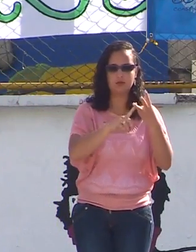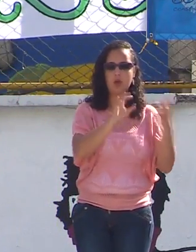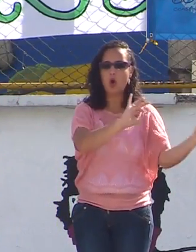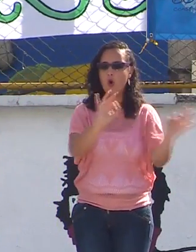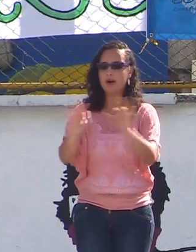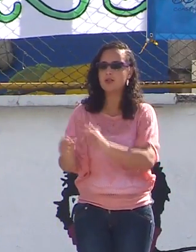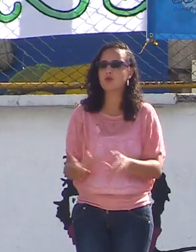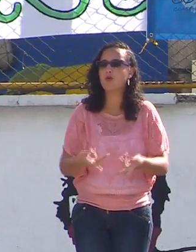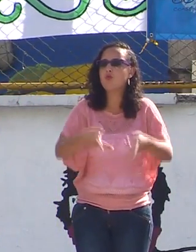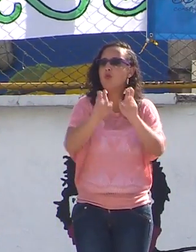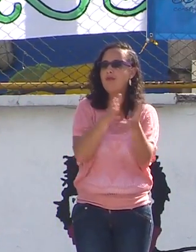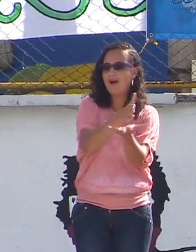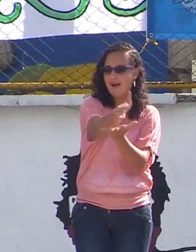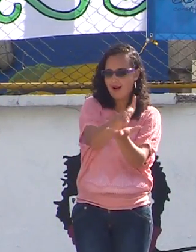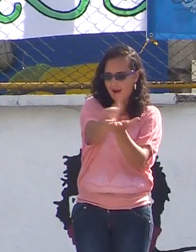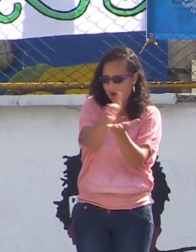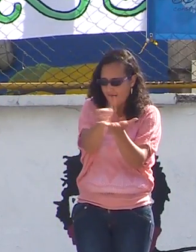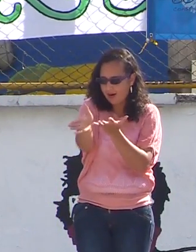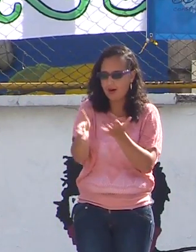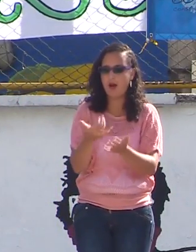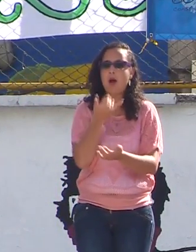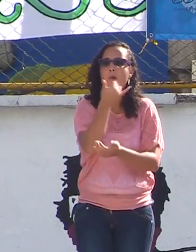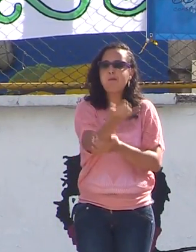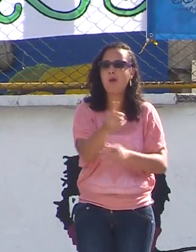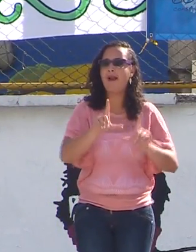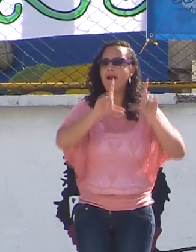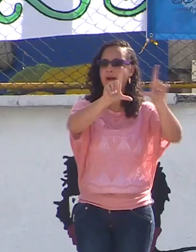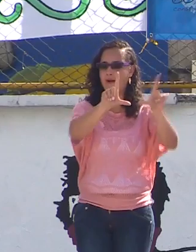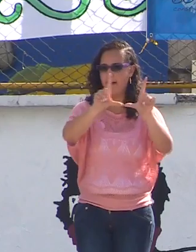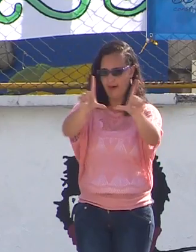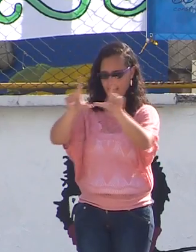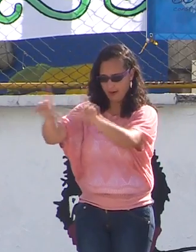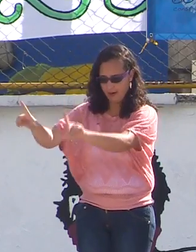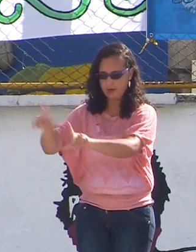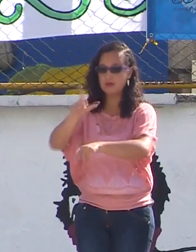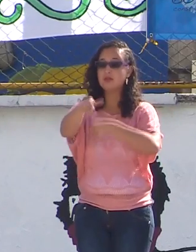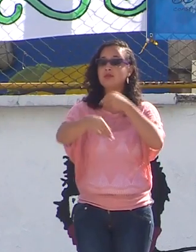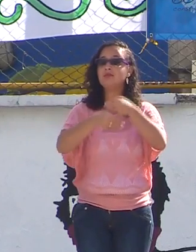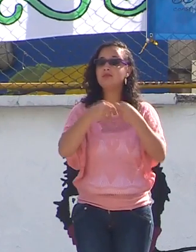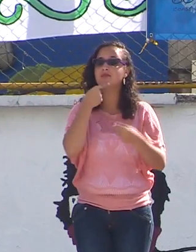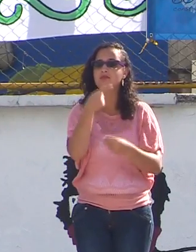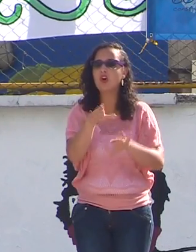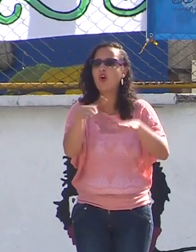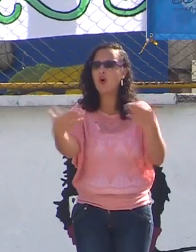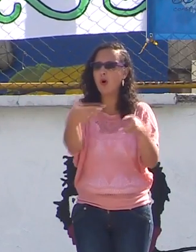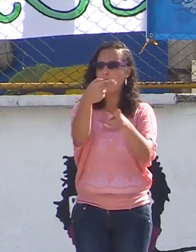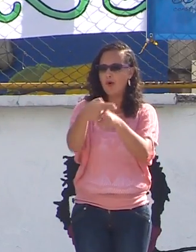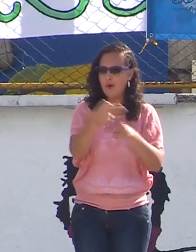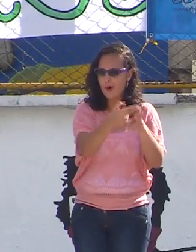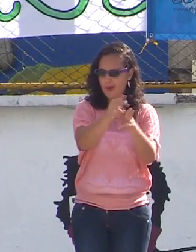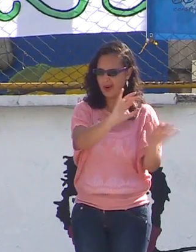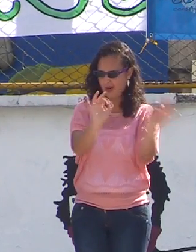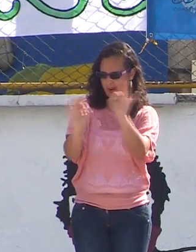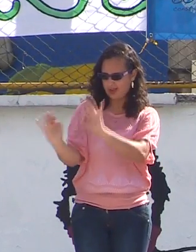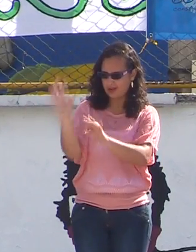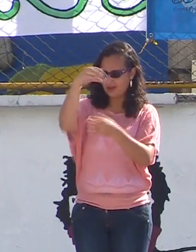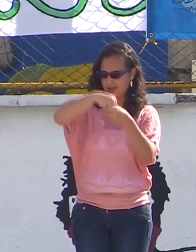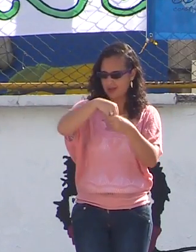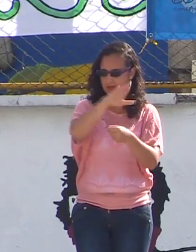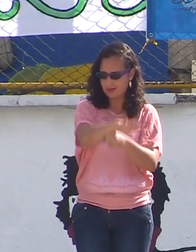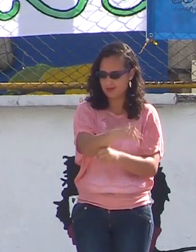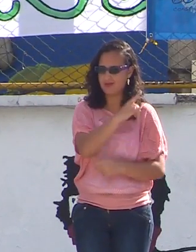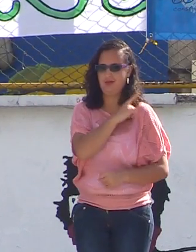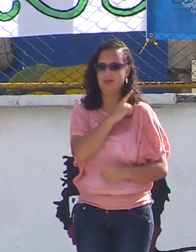académicos, expedir los correspondientes títulos y definir y organizar sus labores